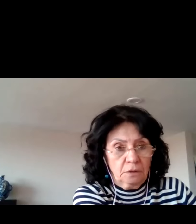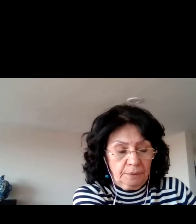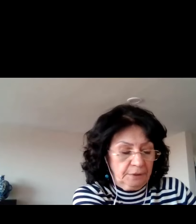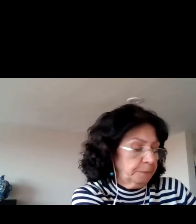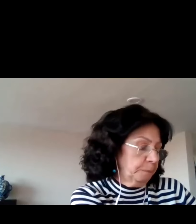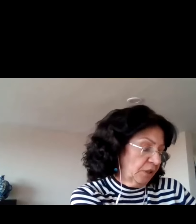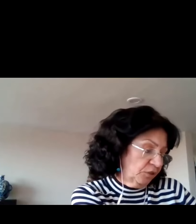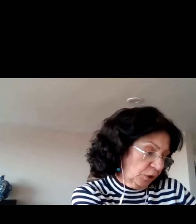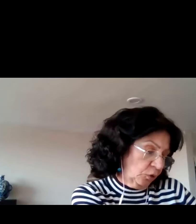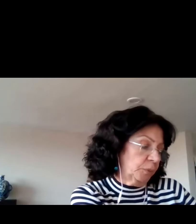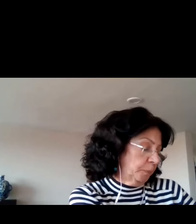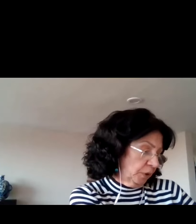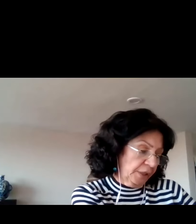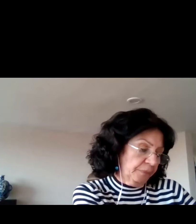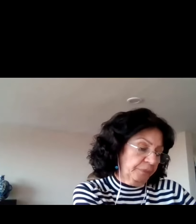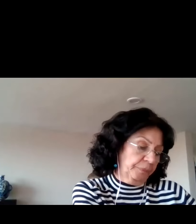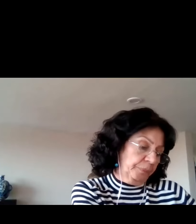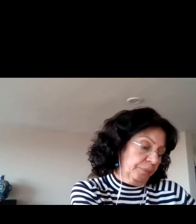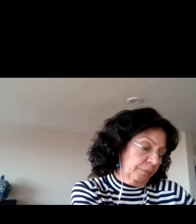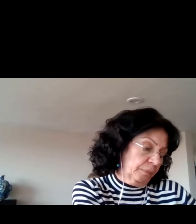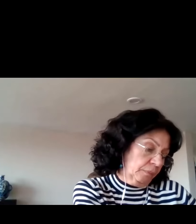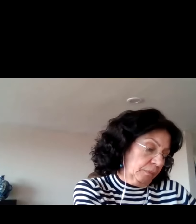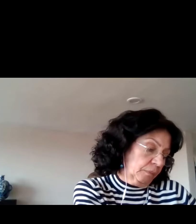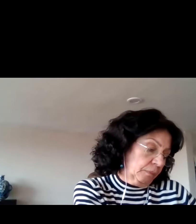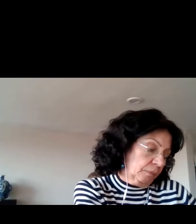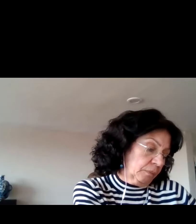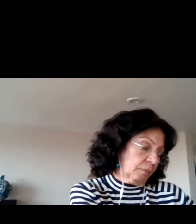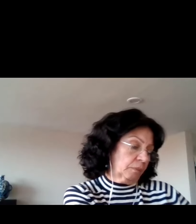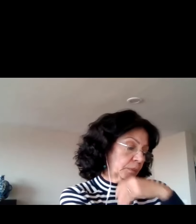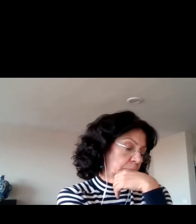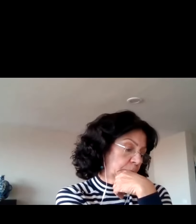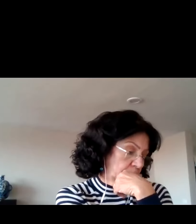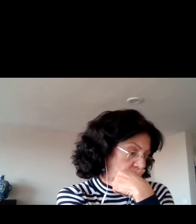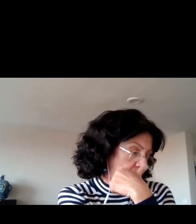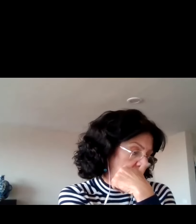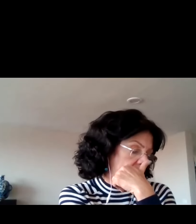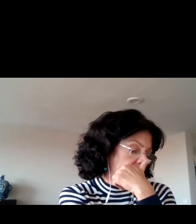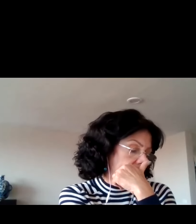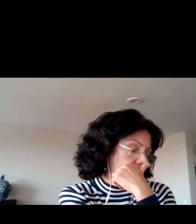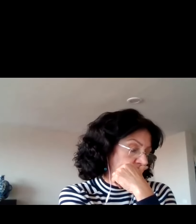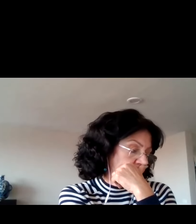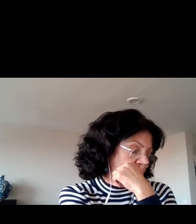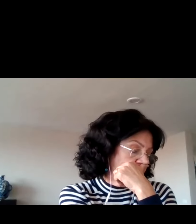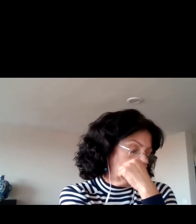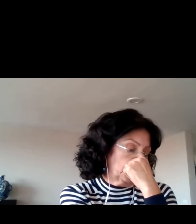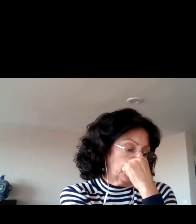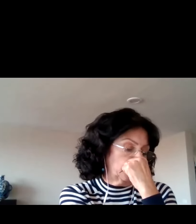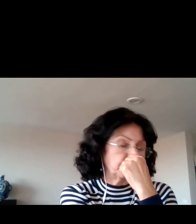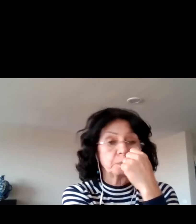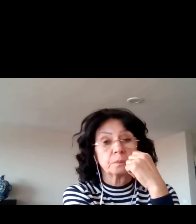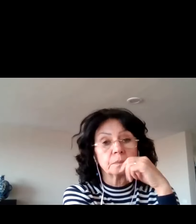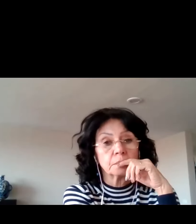empresa que recarga los datos personales. Okay. Y el oficial de cumplimiento es el gendarme que tenemos ahí adentro de